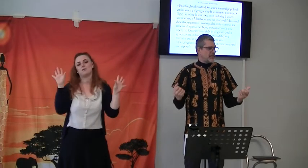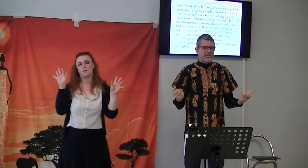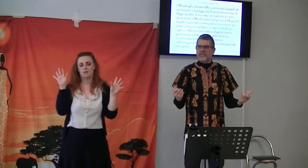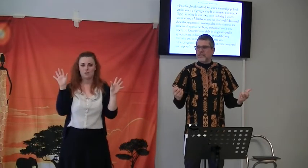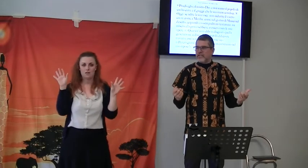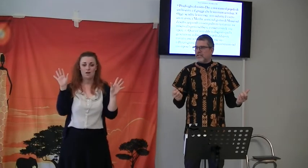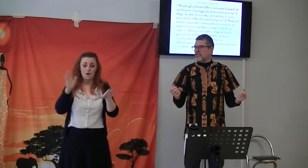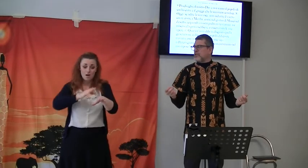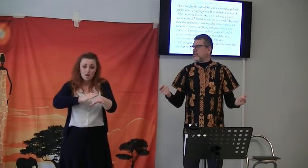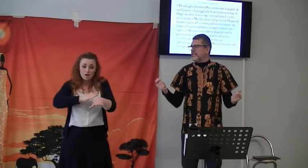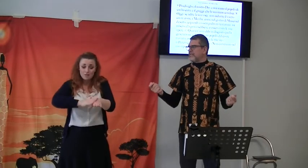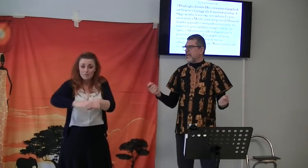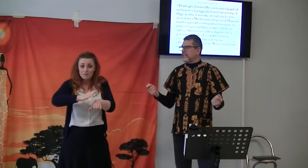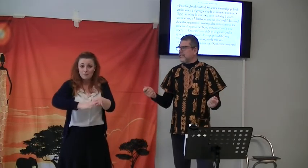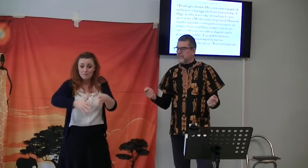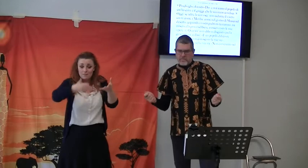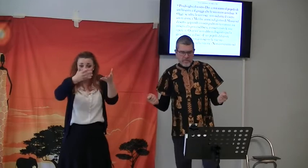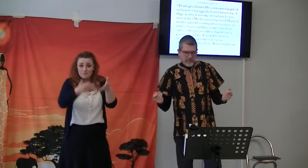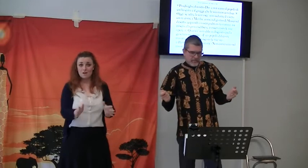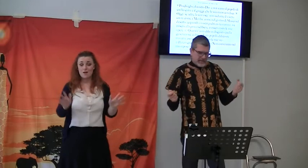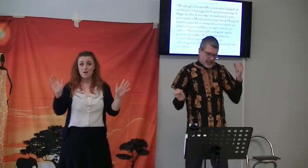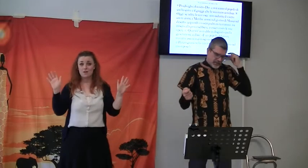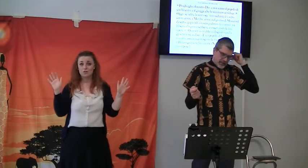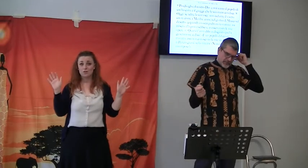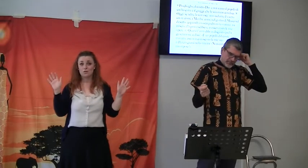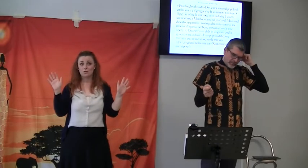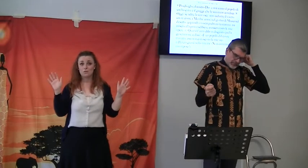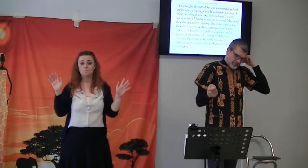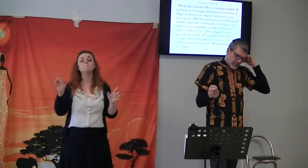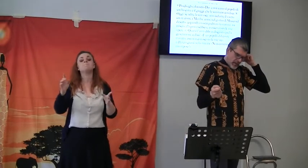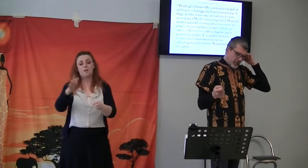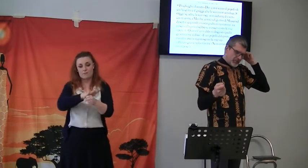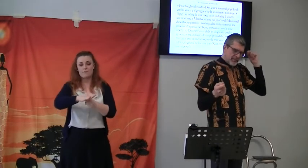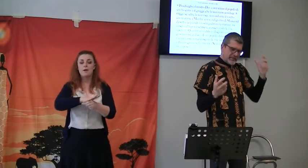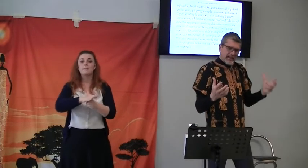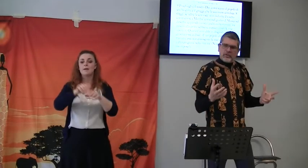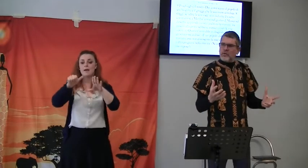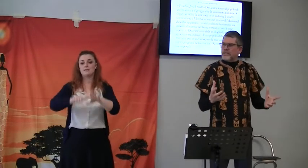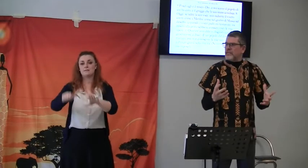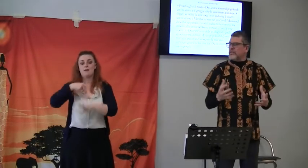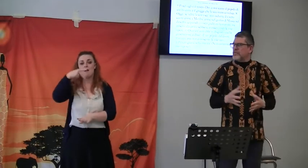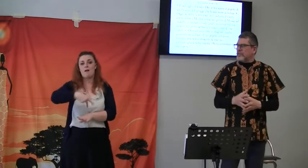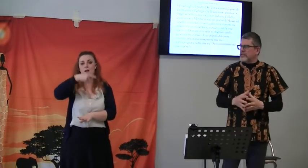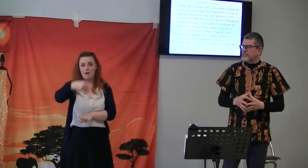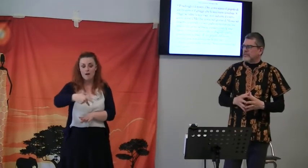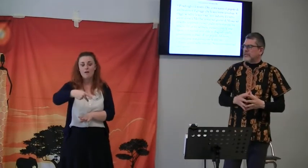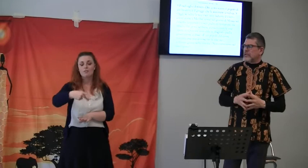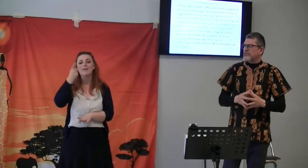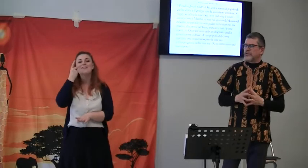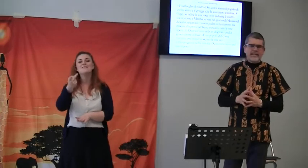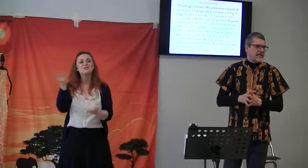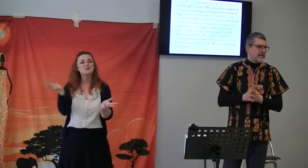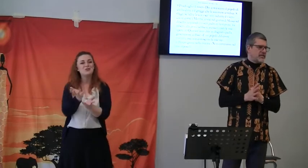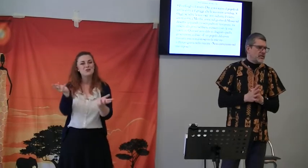vita, vero fratelli? Noi in questi 6 anni in Africa abbiamo sperimentato la guida del Signore,